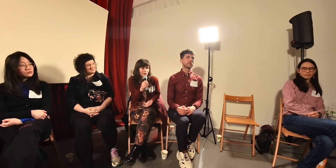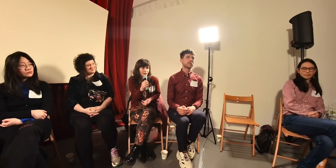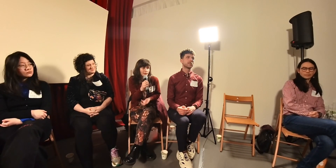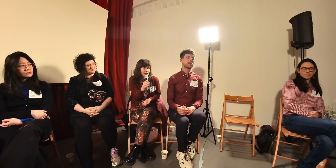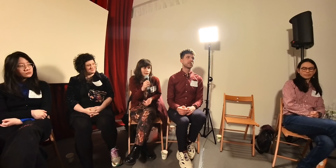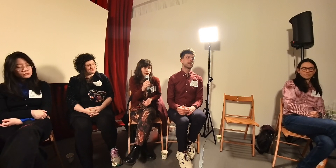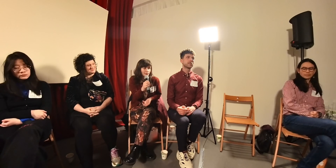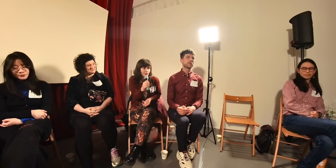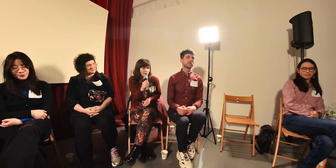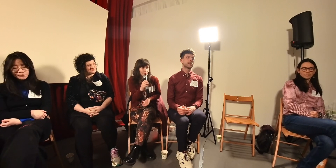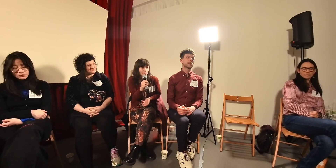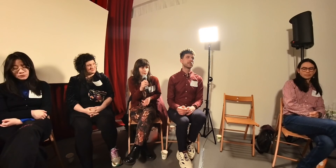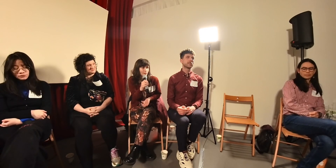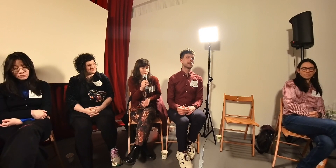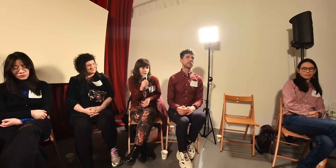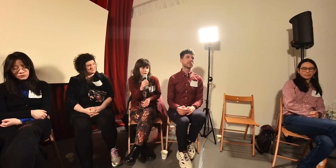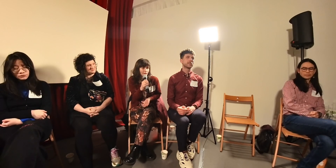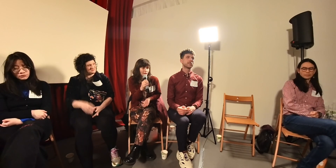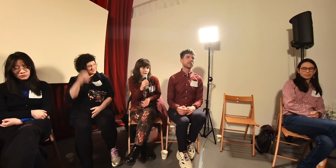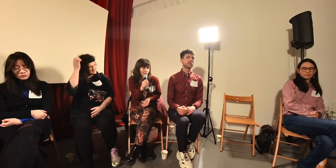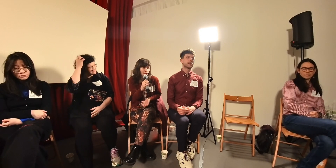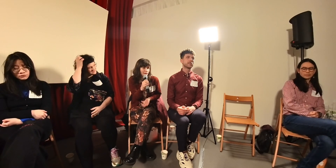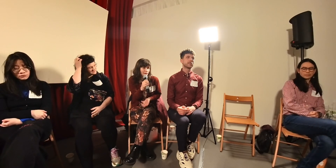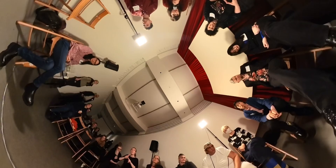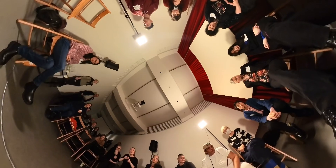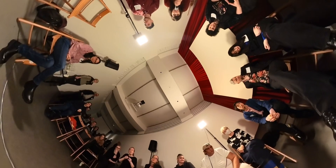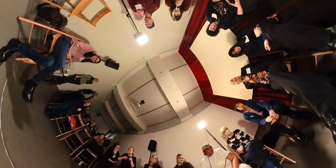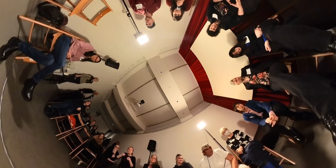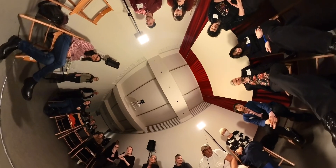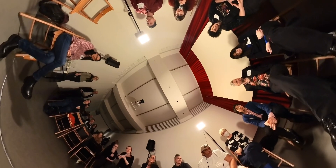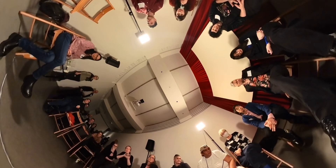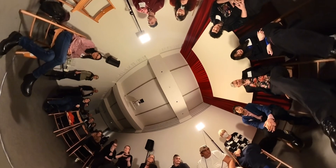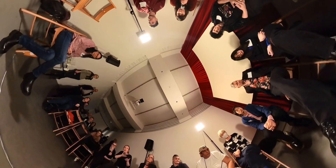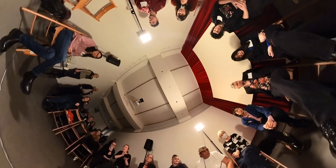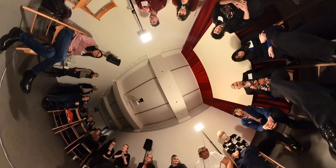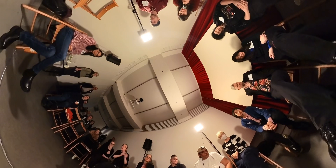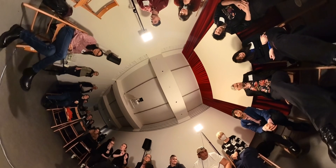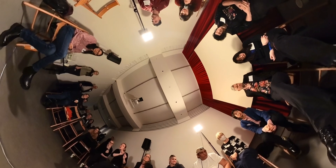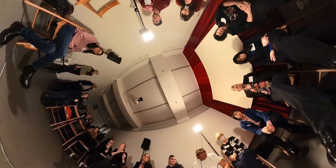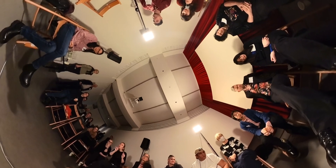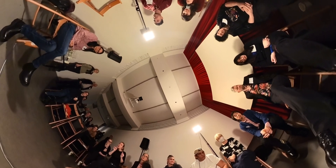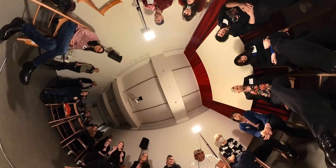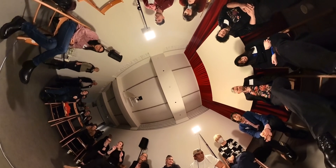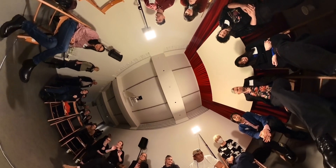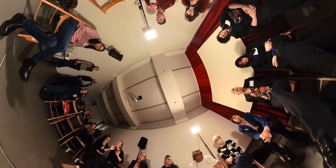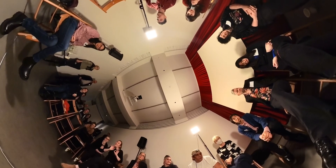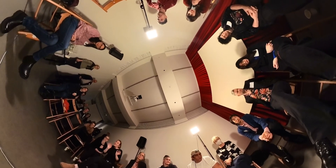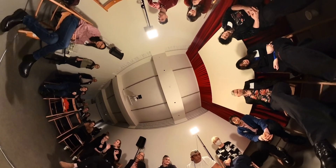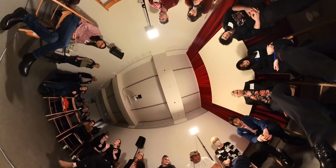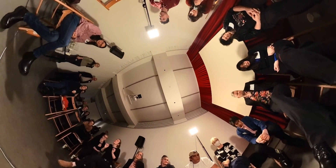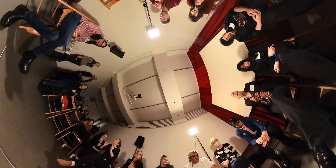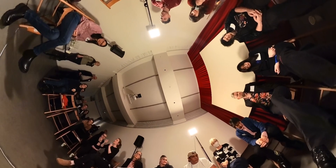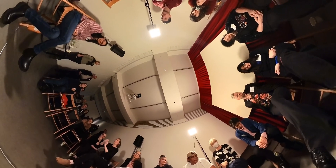že ty potřeby jako jsou něco, co se proměňuje v čase a je to něco, co každý máme asi jako jiný